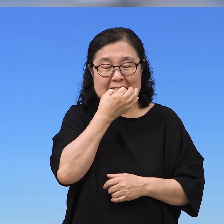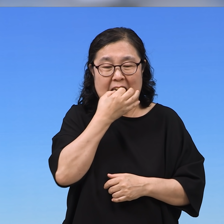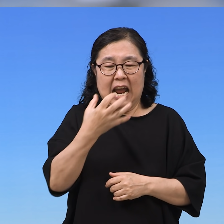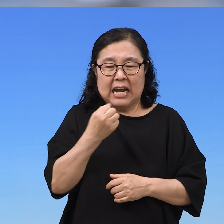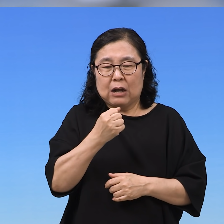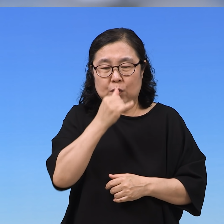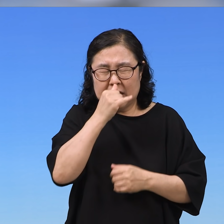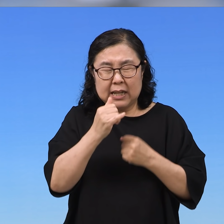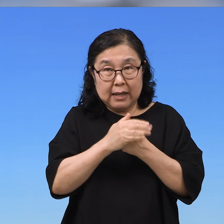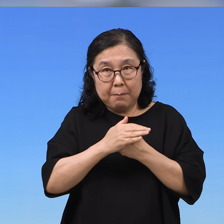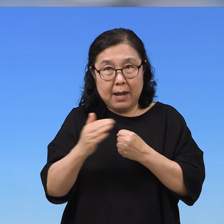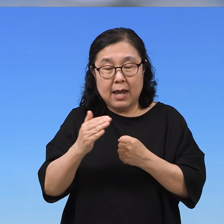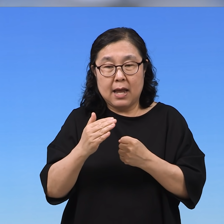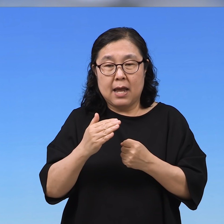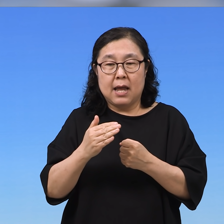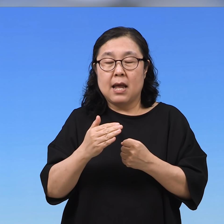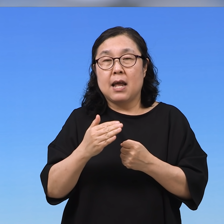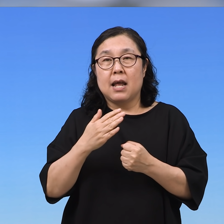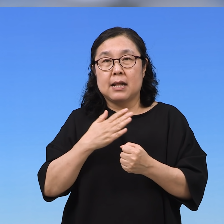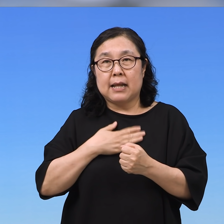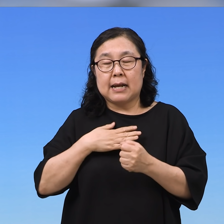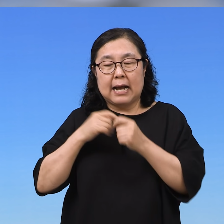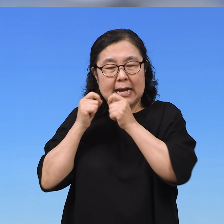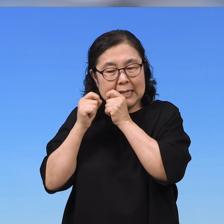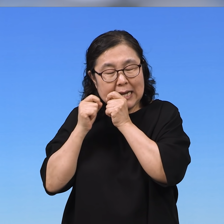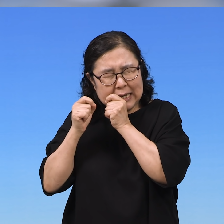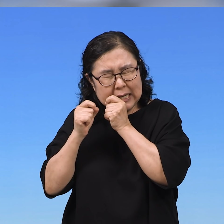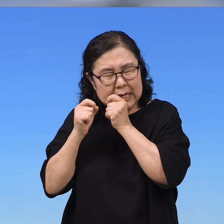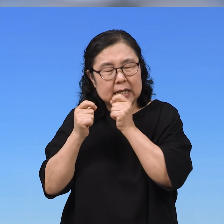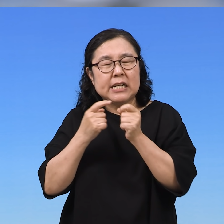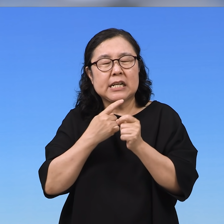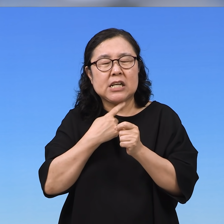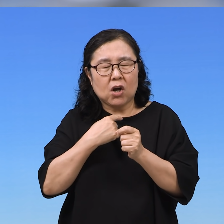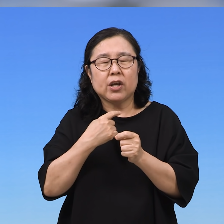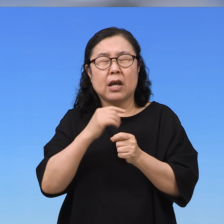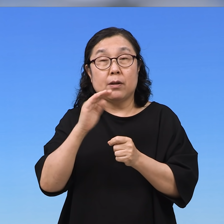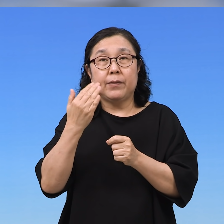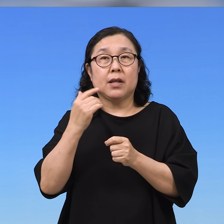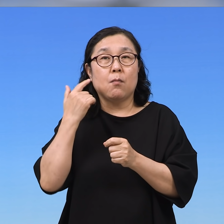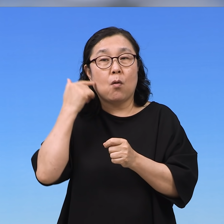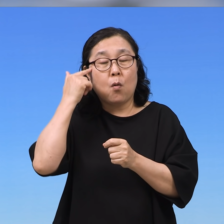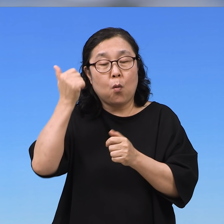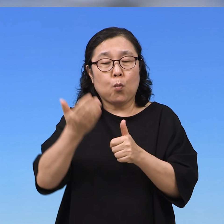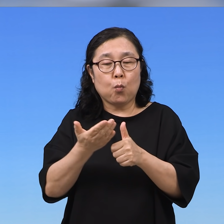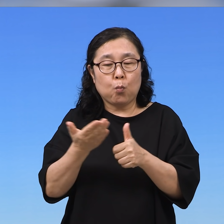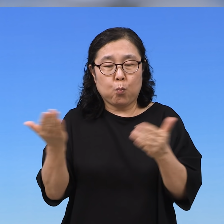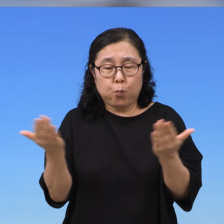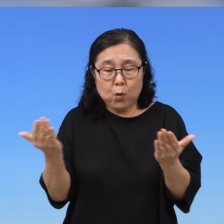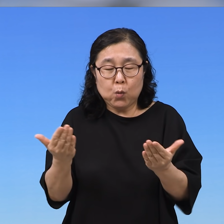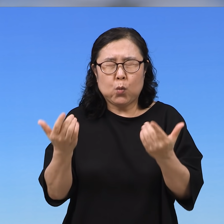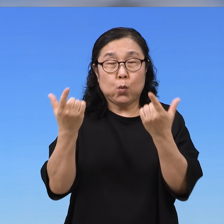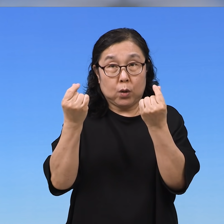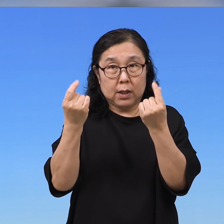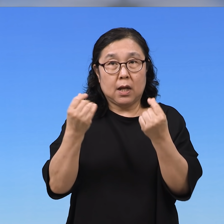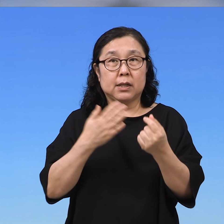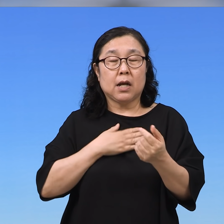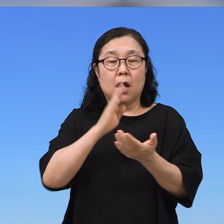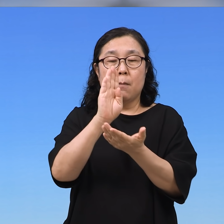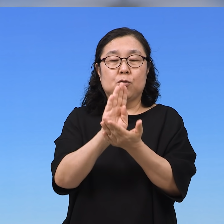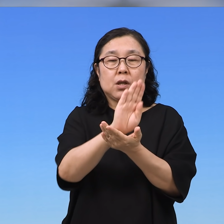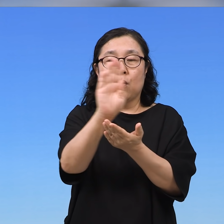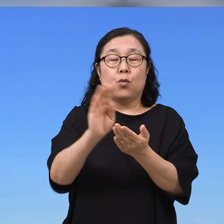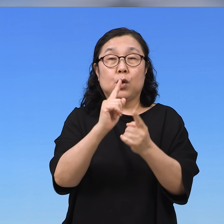가지고 그렇게 장난질 치는 게, 이게 사기 치는 것들 아닙니까? 목회도 마찬가지예요.